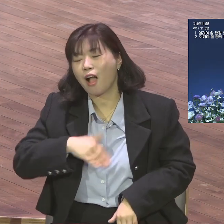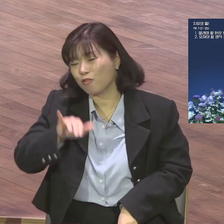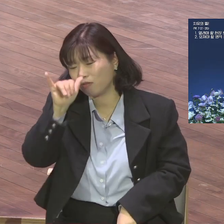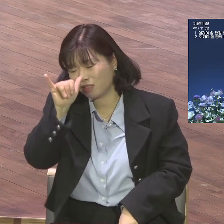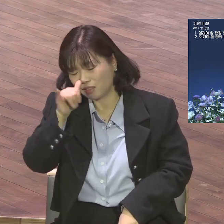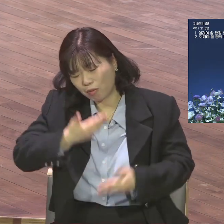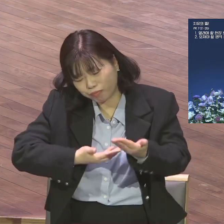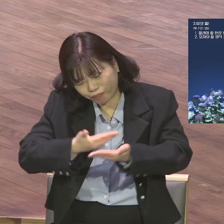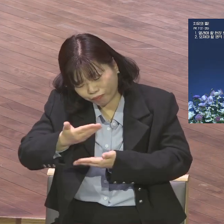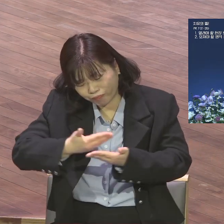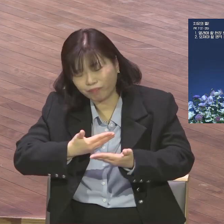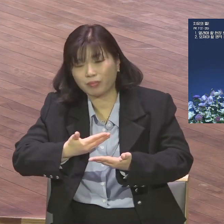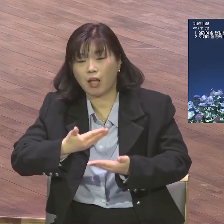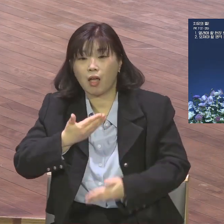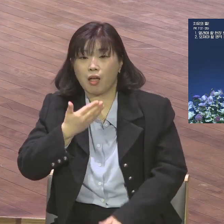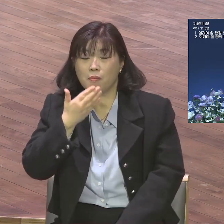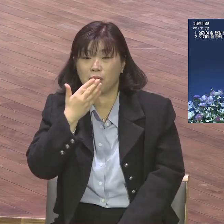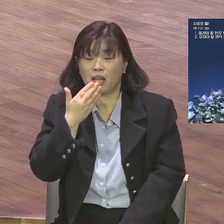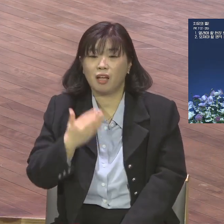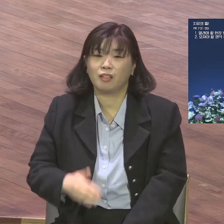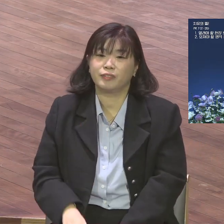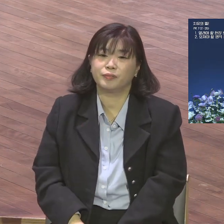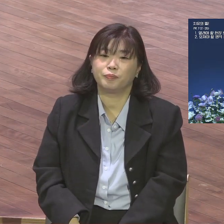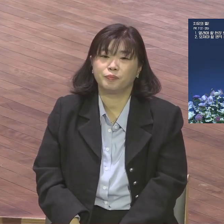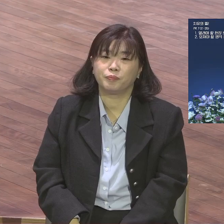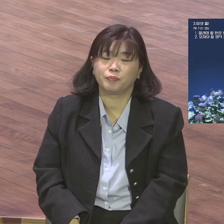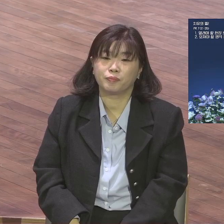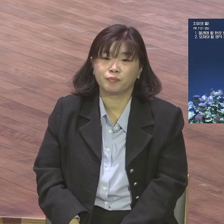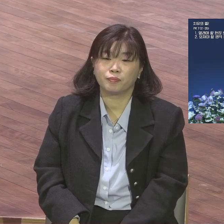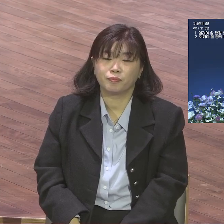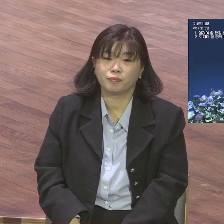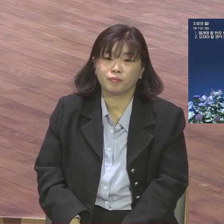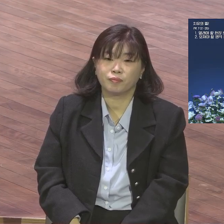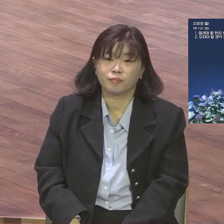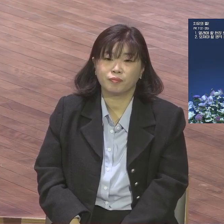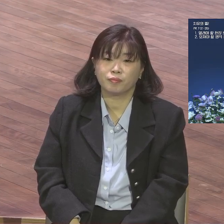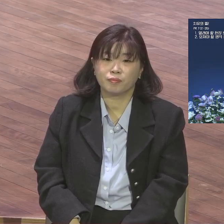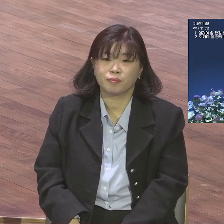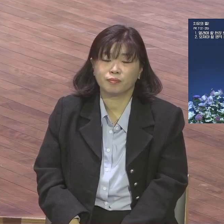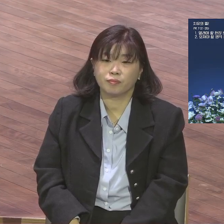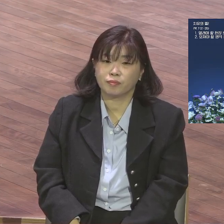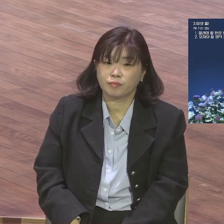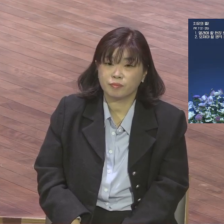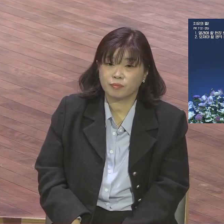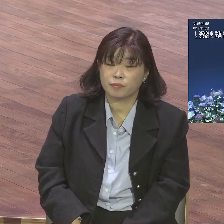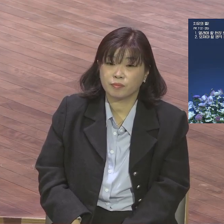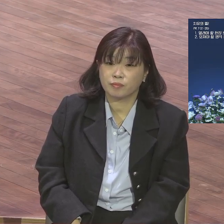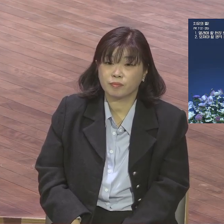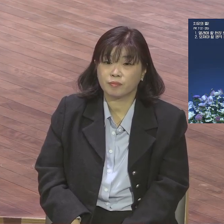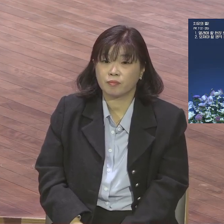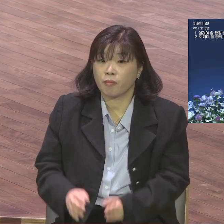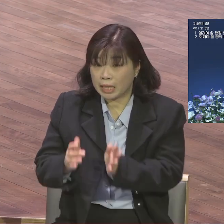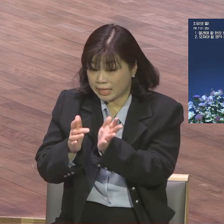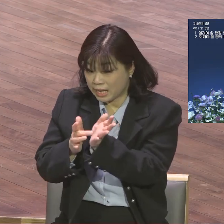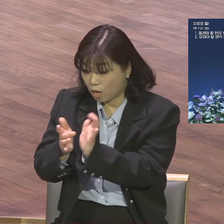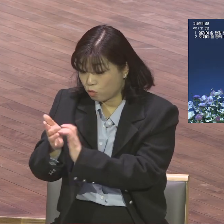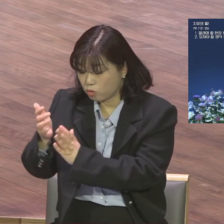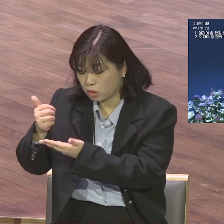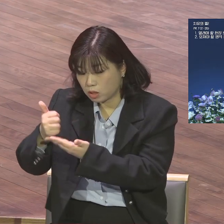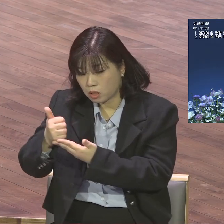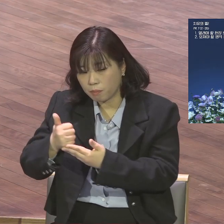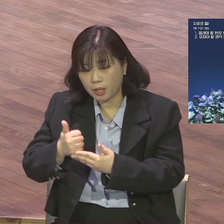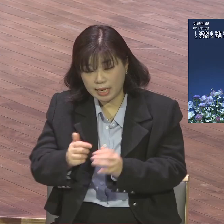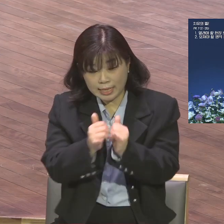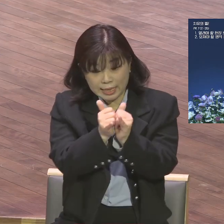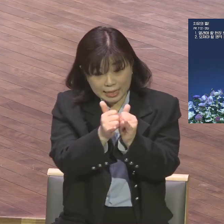부정을 통해서 강한 긍정을 말씀하고 있잖아요. 예수님은 우리의 모든 슬픔,